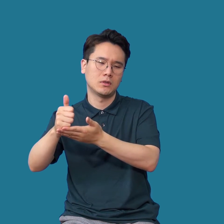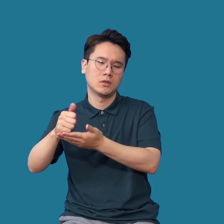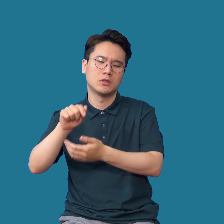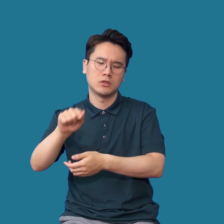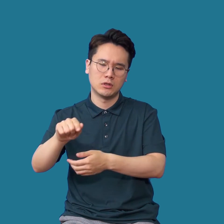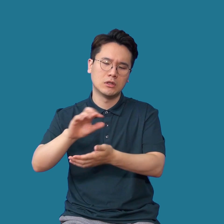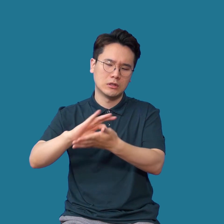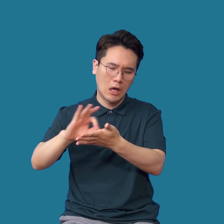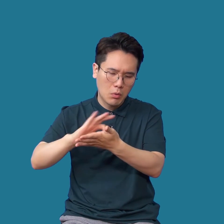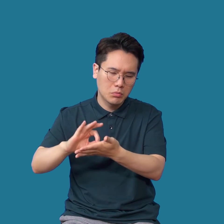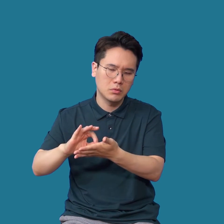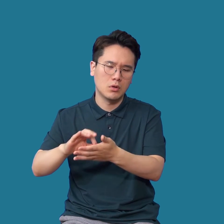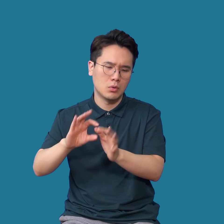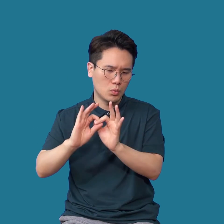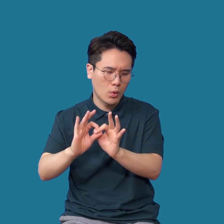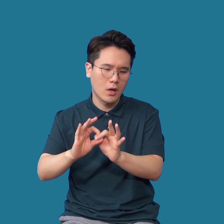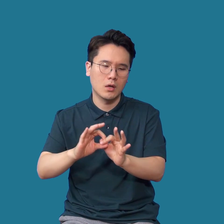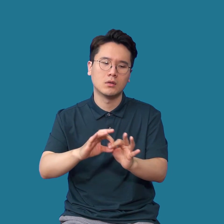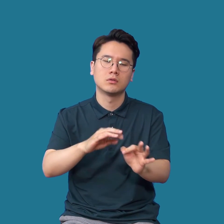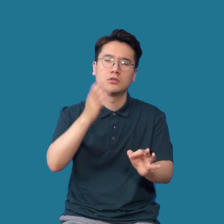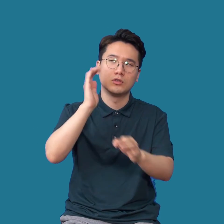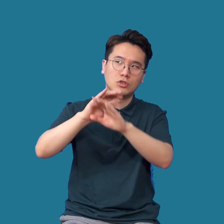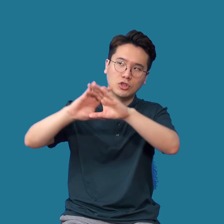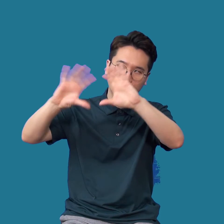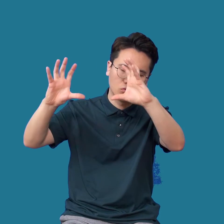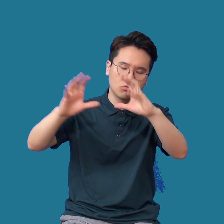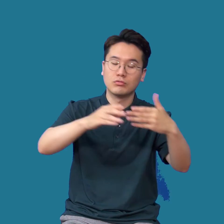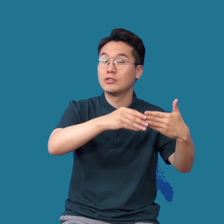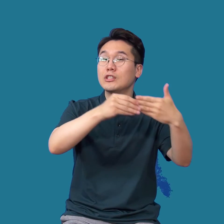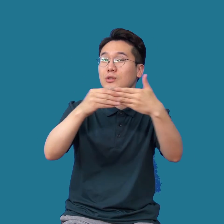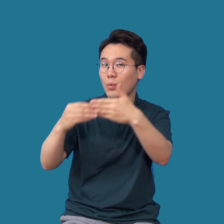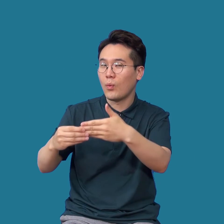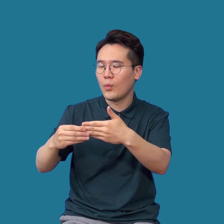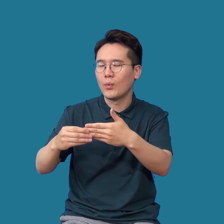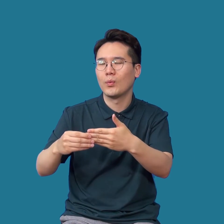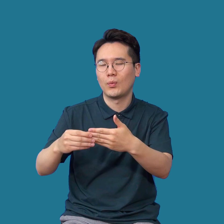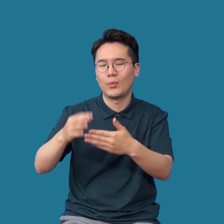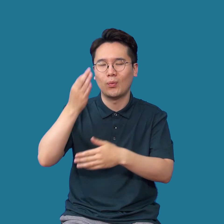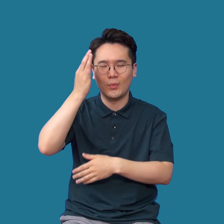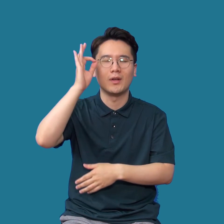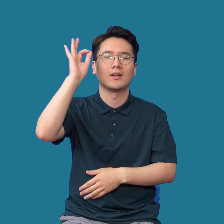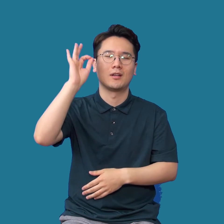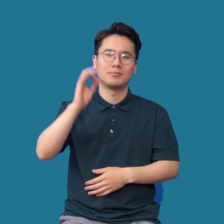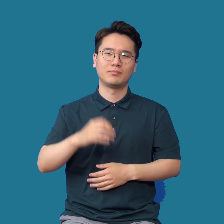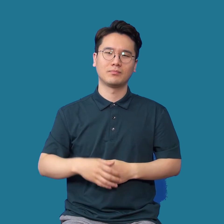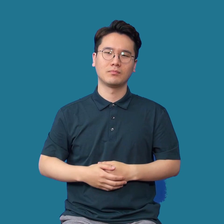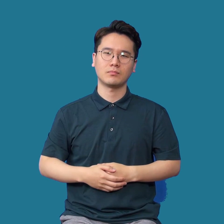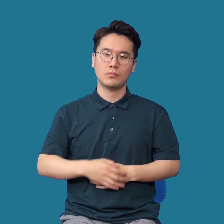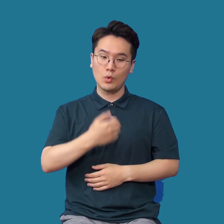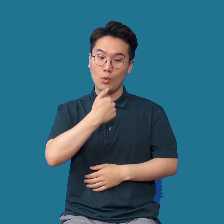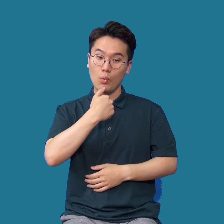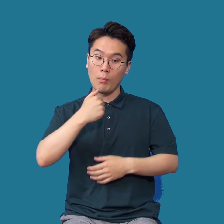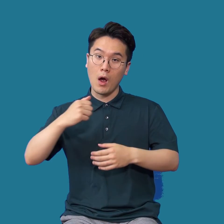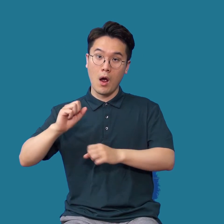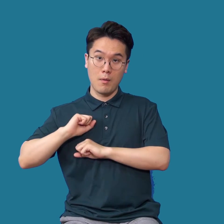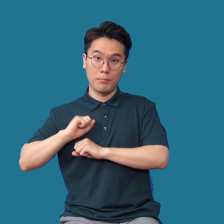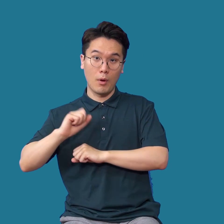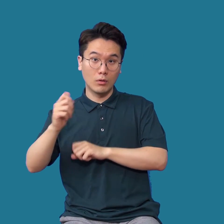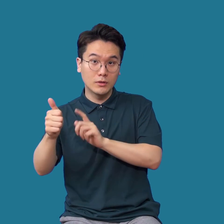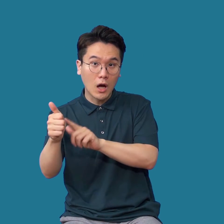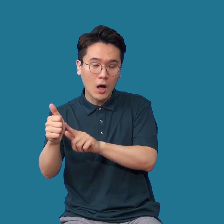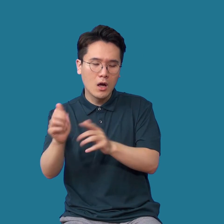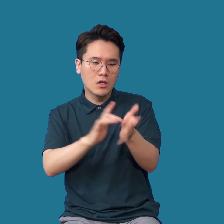예수님을 죽인 것은 분명히 로마 병사들이지요. 로마 병사들 벌을 받아야 됩니다. 예수님을 팔아넘긴 가룟